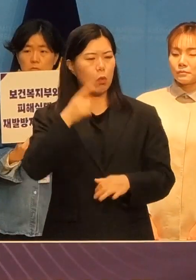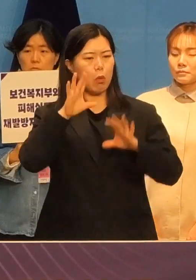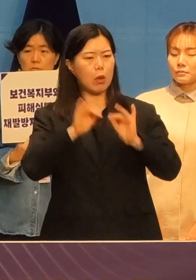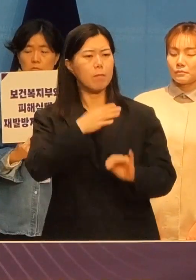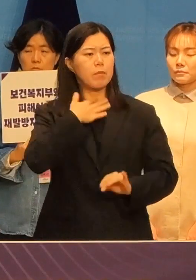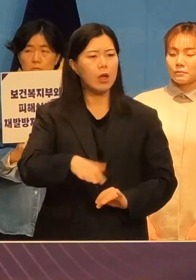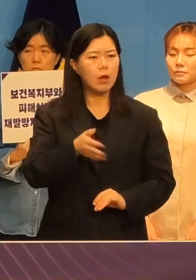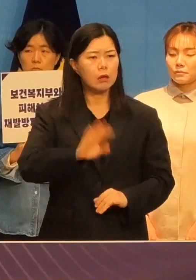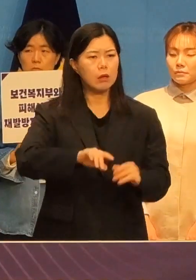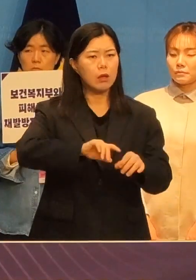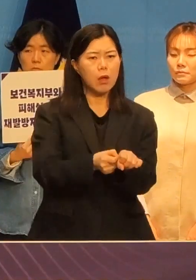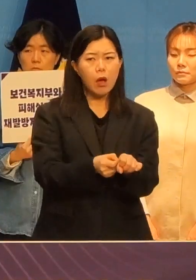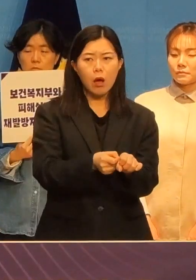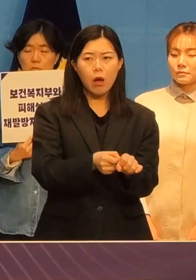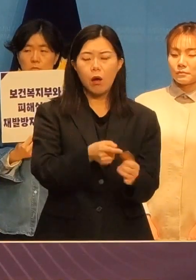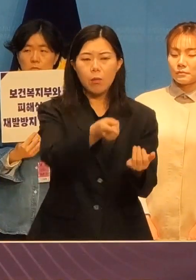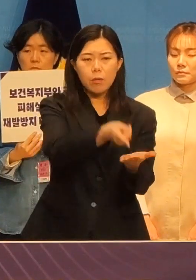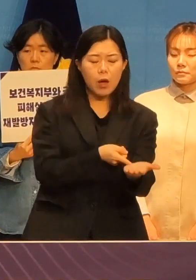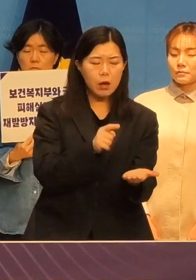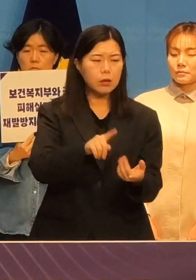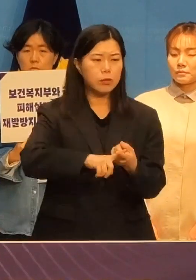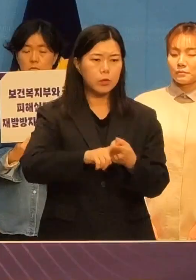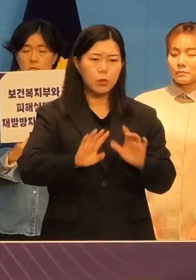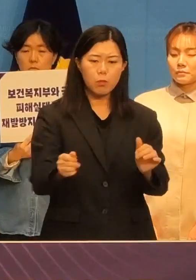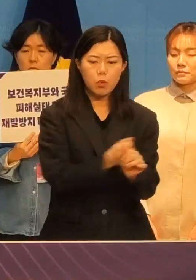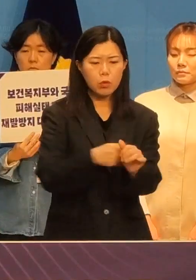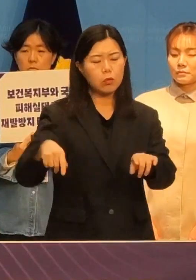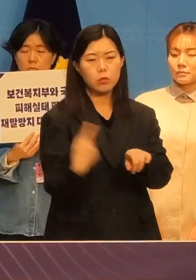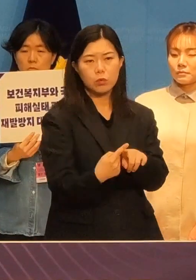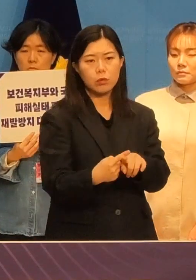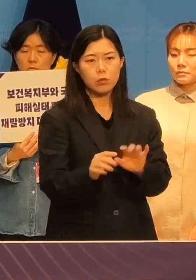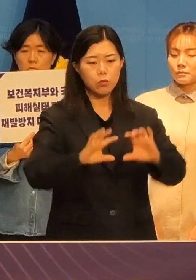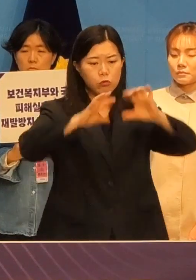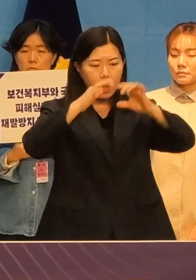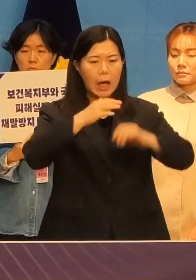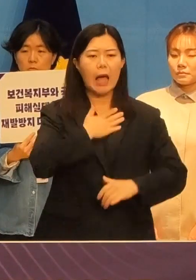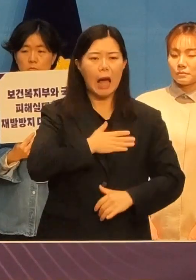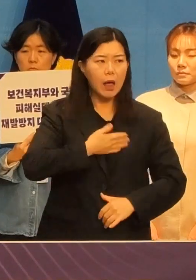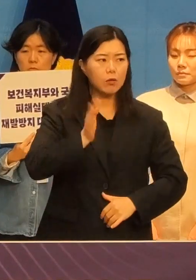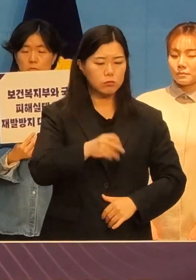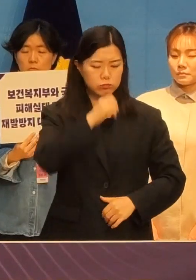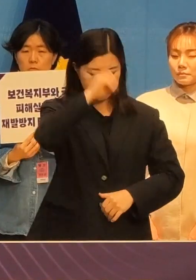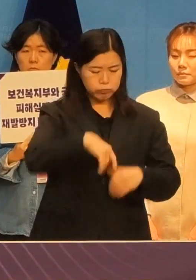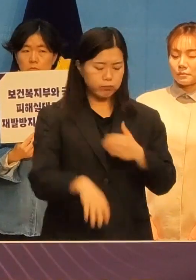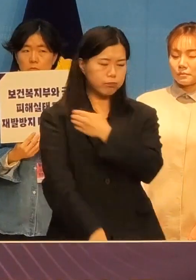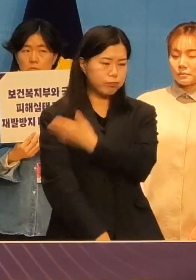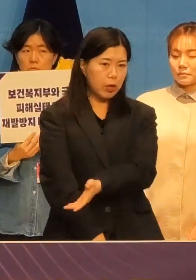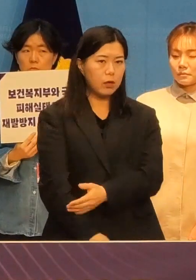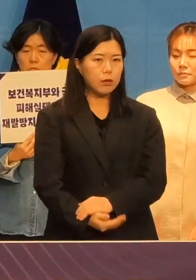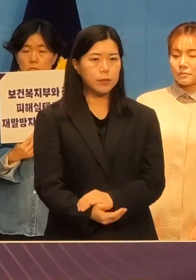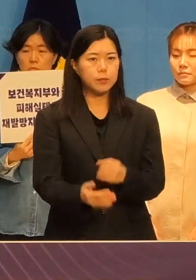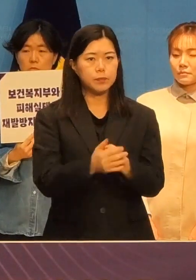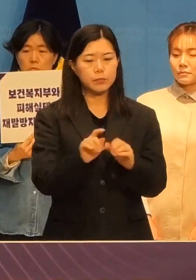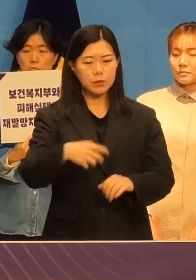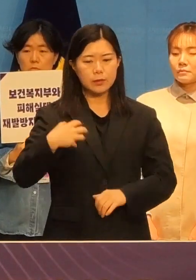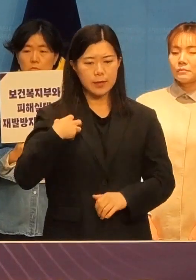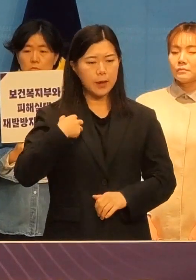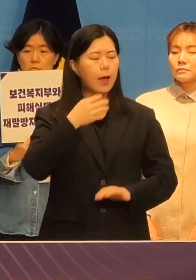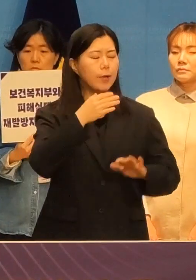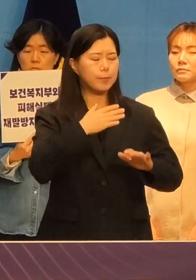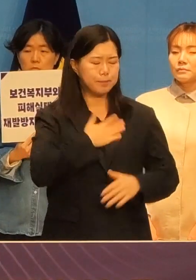의료가 아니라 폭력입니다. 국가는 몰랐던 것이 아니라 알고도 외면했습니다. 이제라도 그 책임을